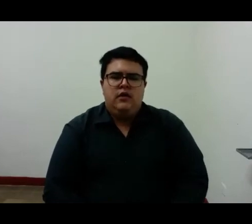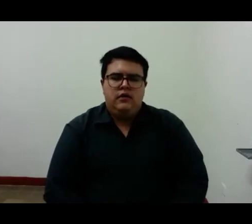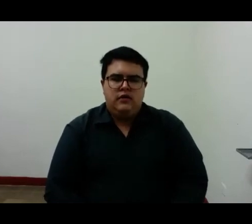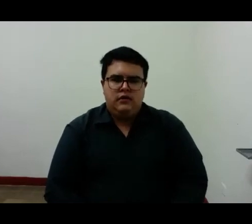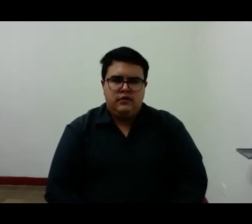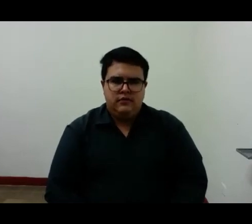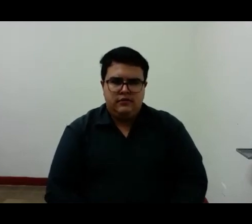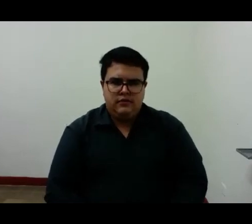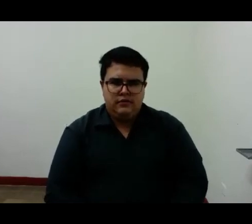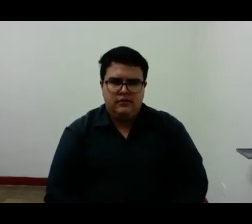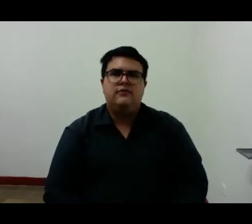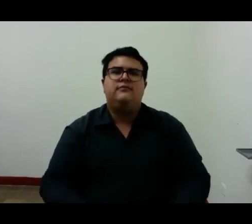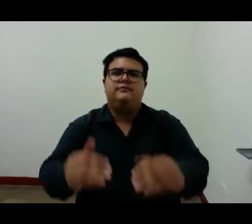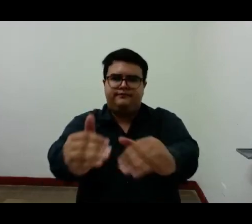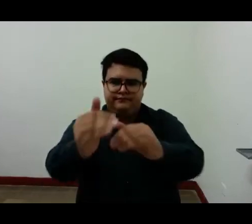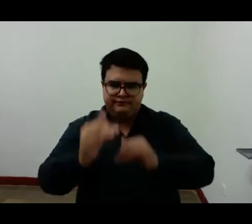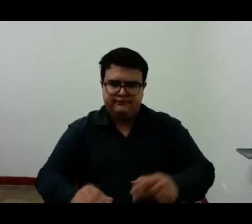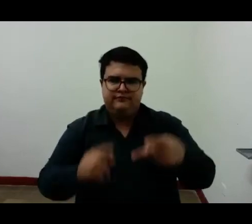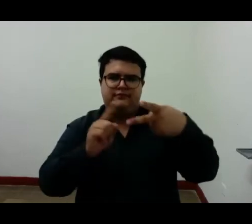2